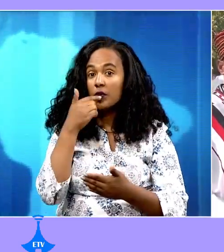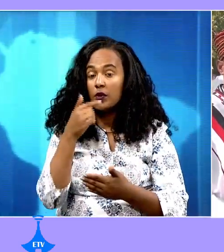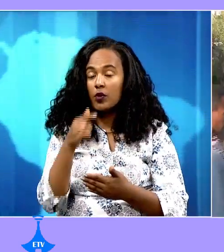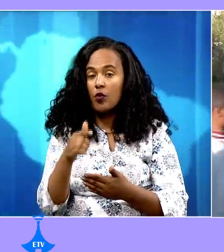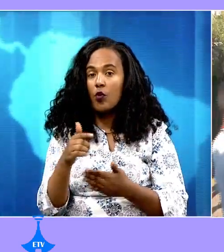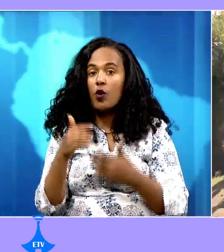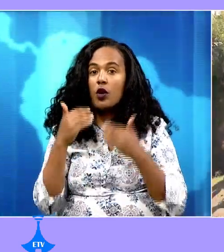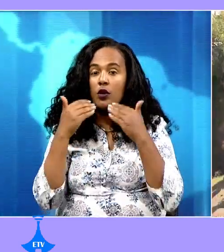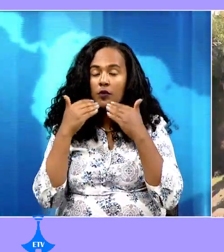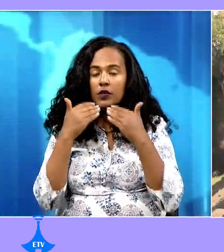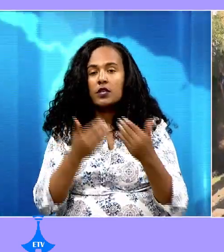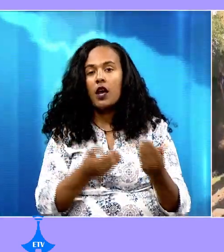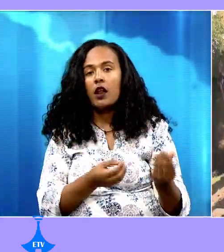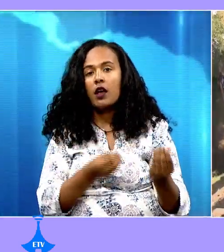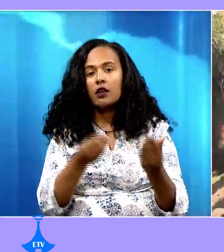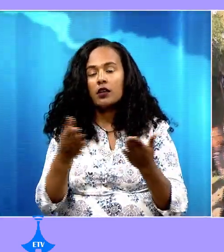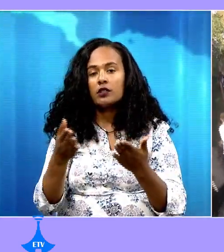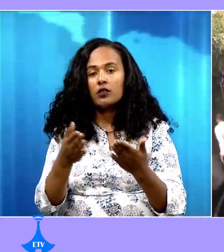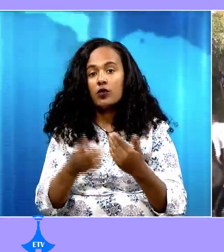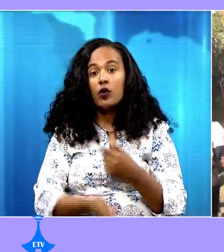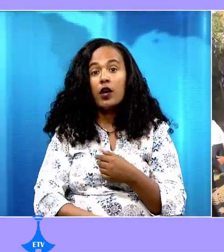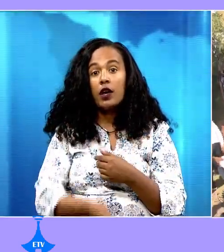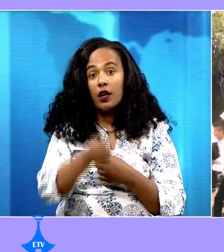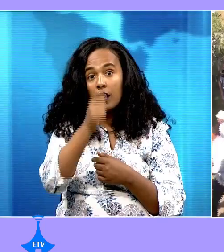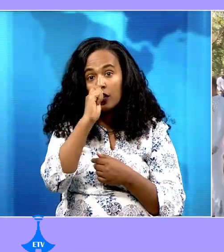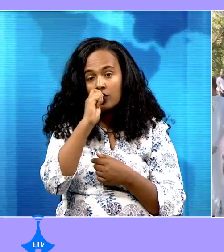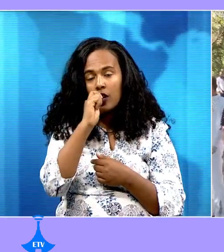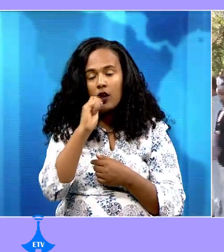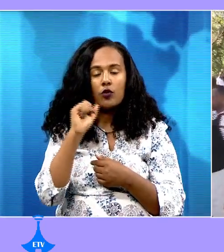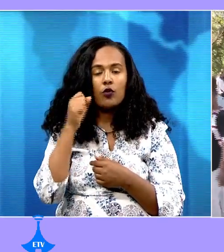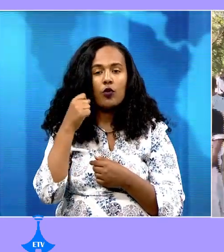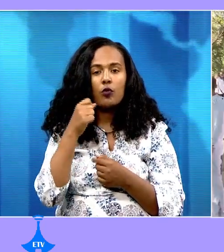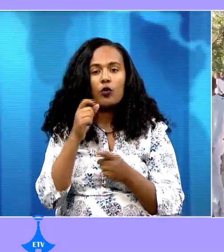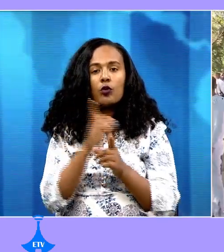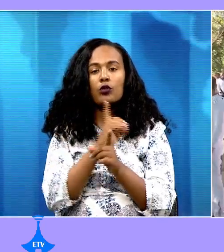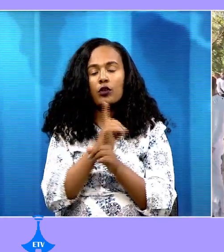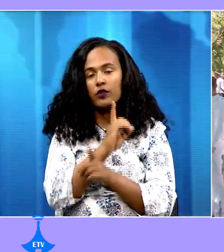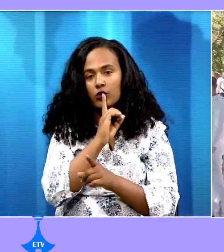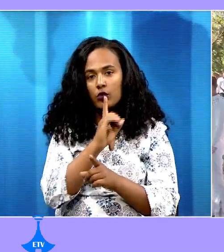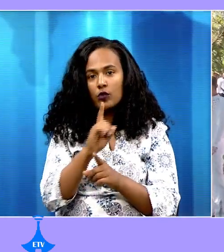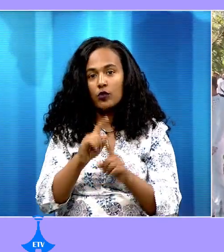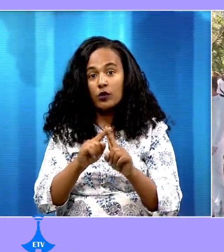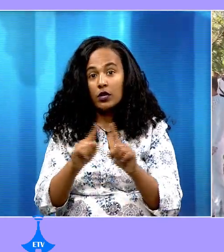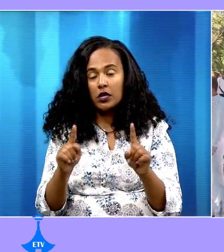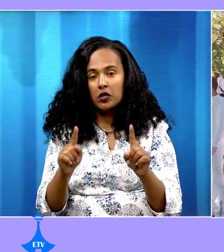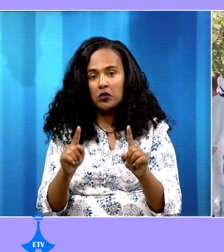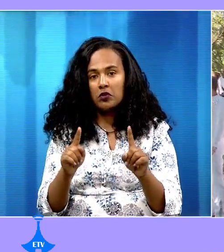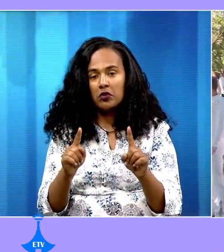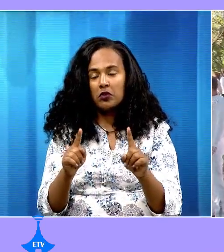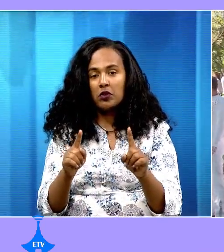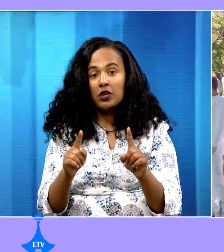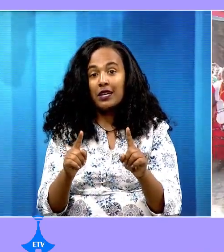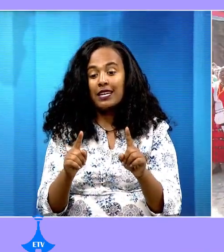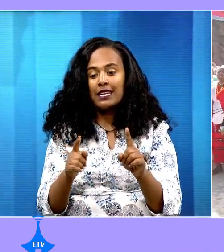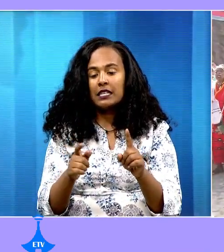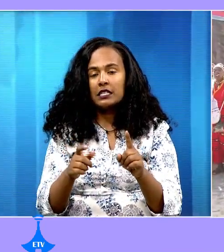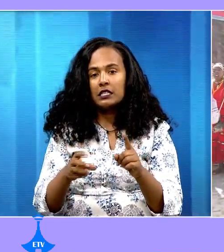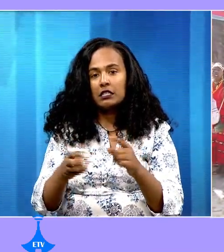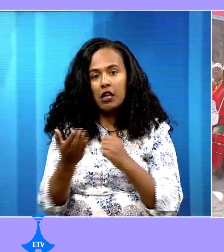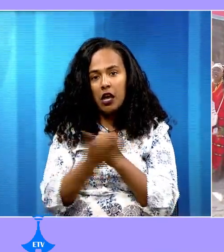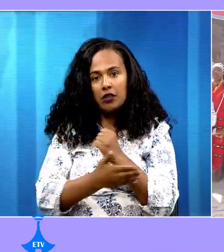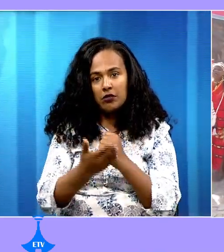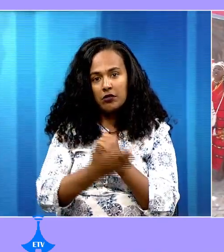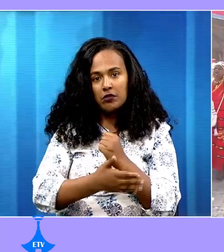ያው ምስጋና እየሰጠ ነው። ኢሬቻ ለኦሮሞ ተፈጥሮ ነው። ምንም ለነገር የሚጨምርበት ነገር የለም። ሳሪ እግዚአብሔር የሚያበቅለው